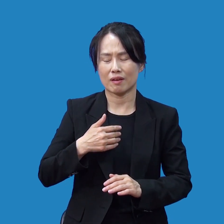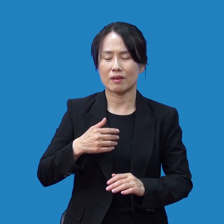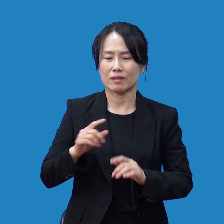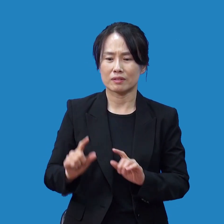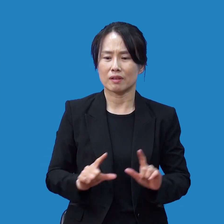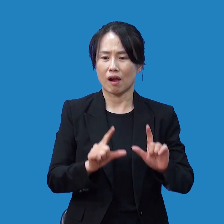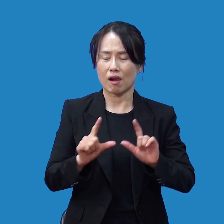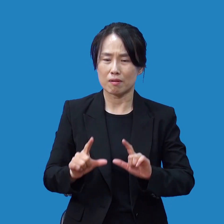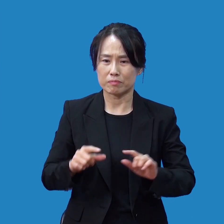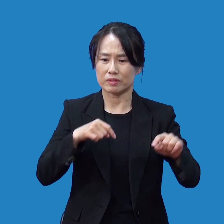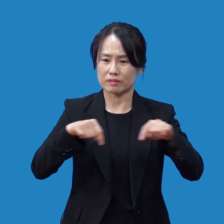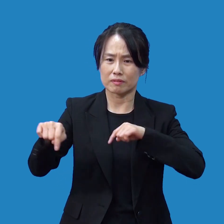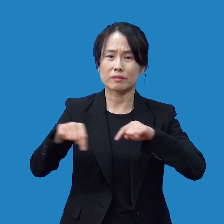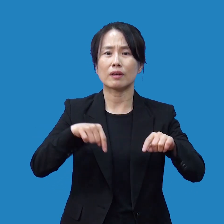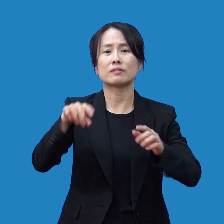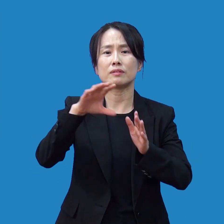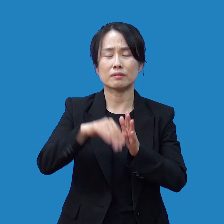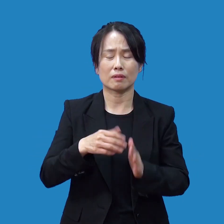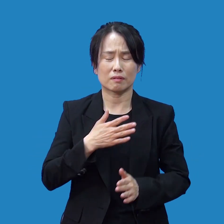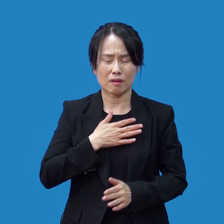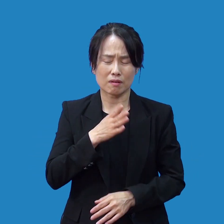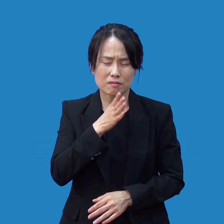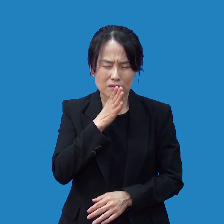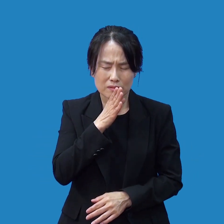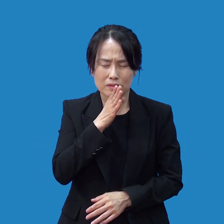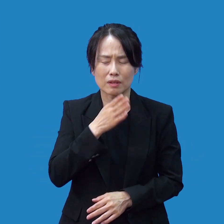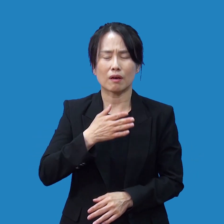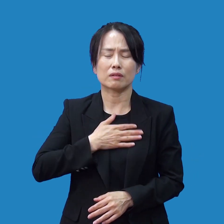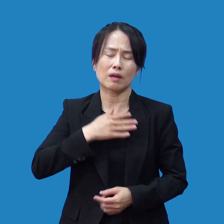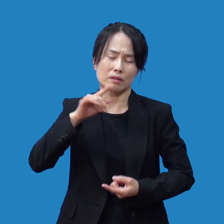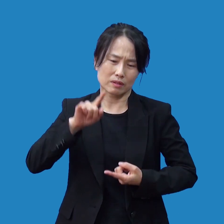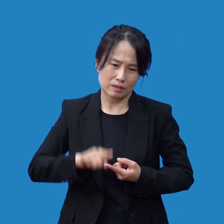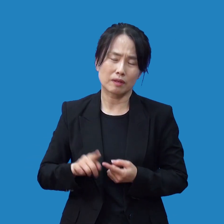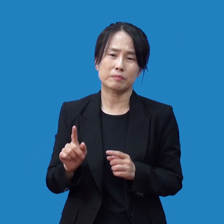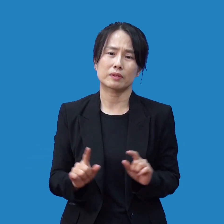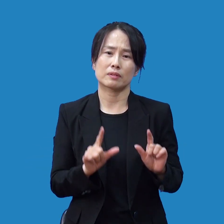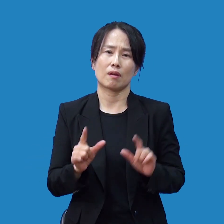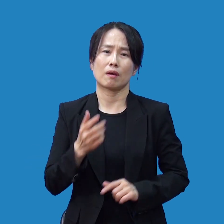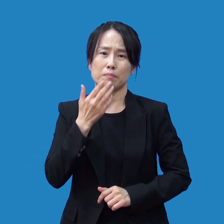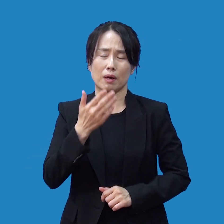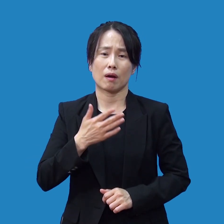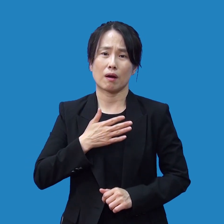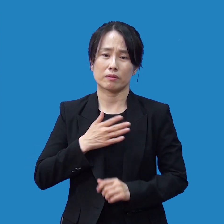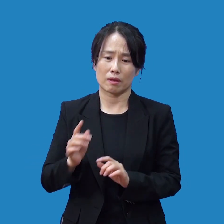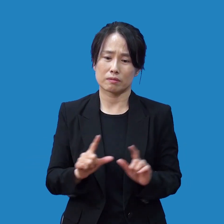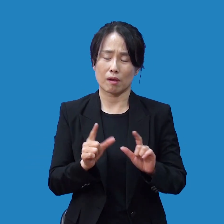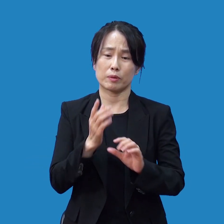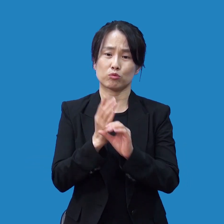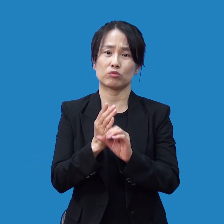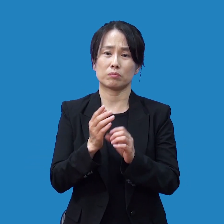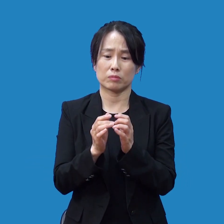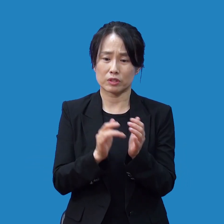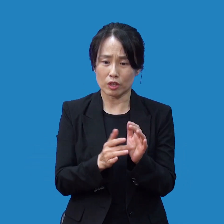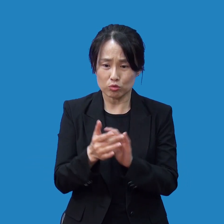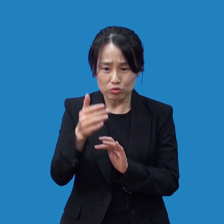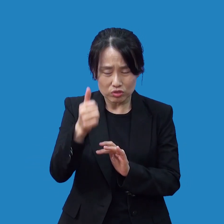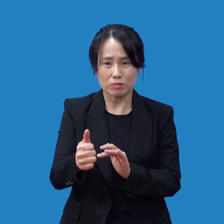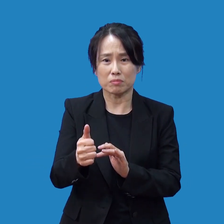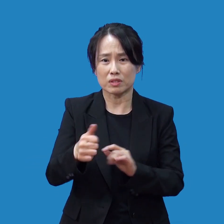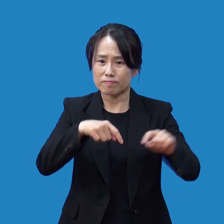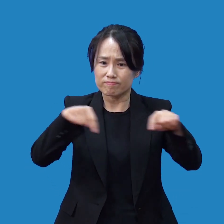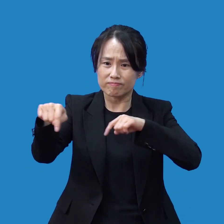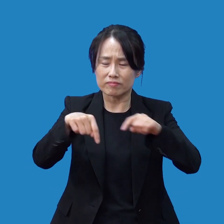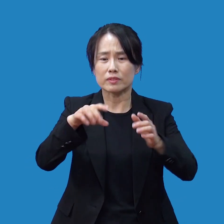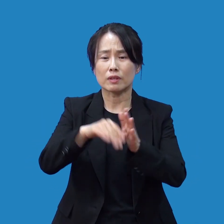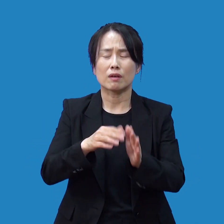진짜 나다워지는 것입니다. 예수님이 내 삶의 중심에 계실 때 내 인생이 진짜 나의 인생이 되는